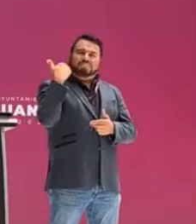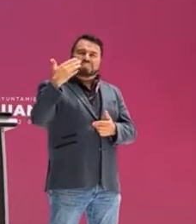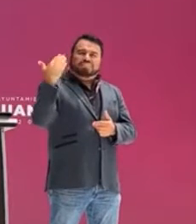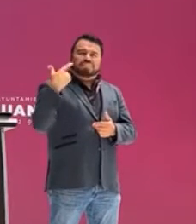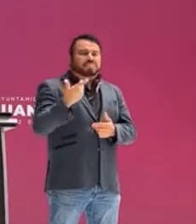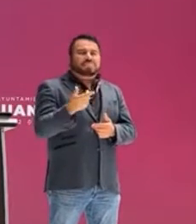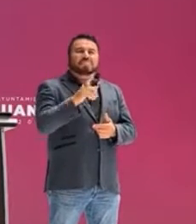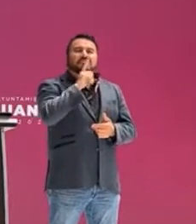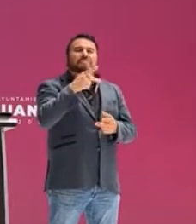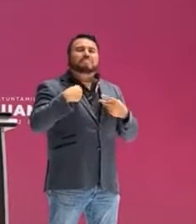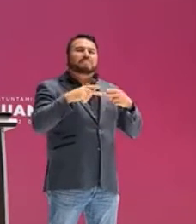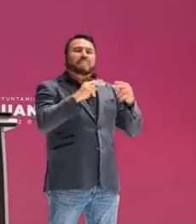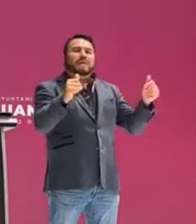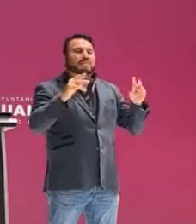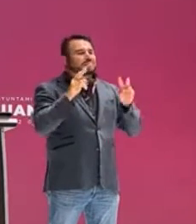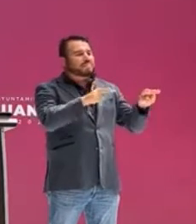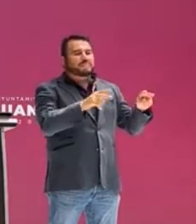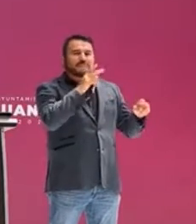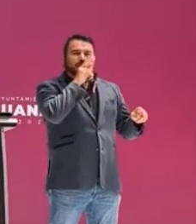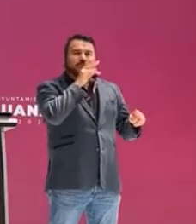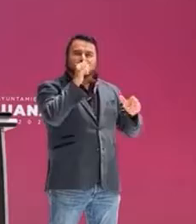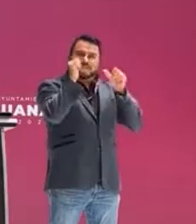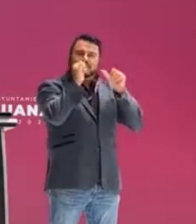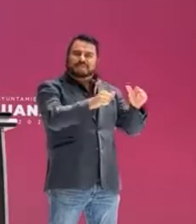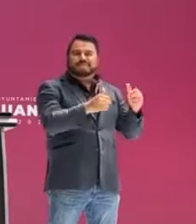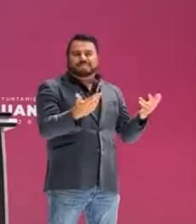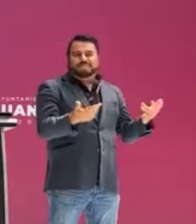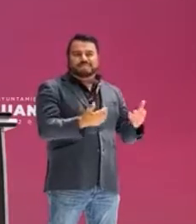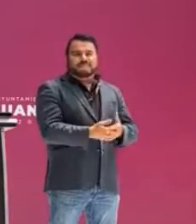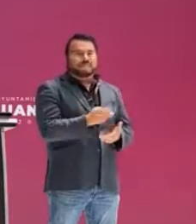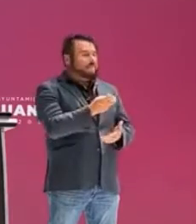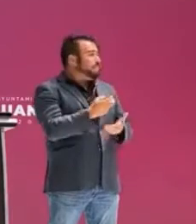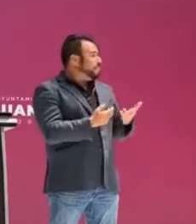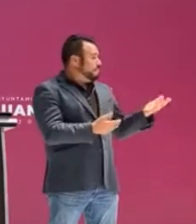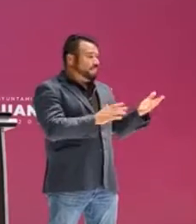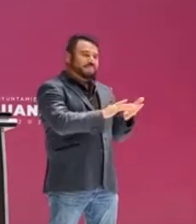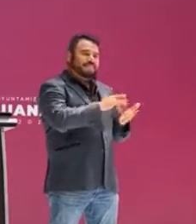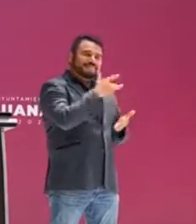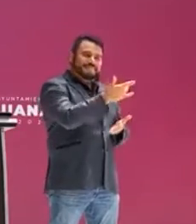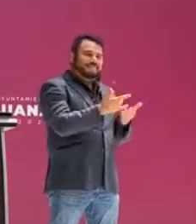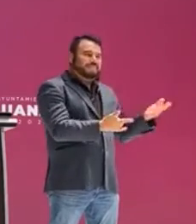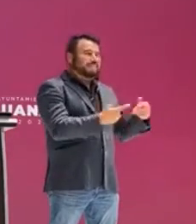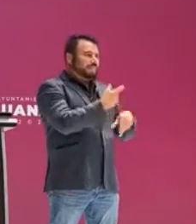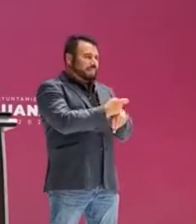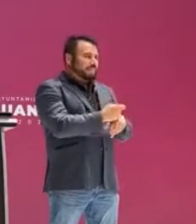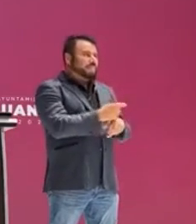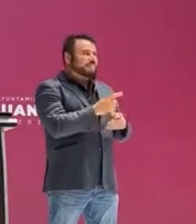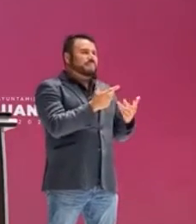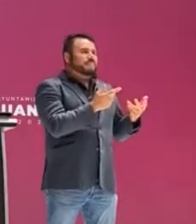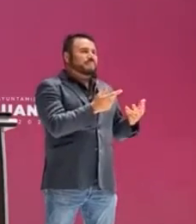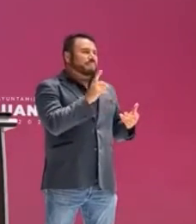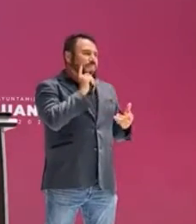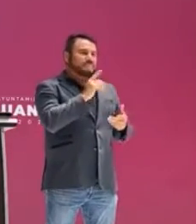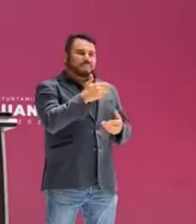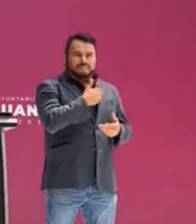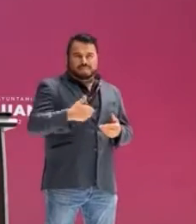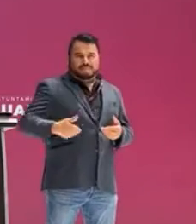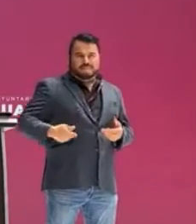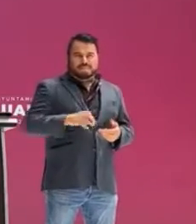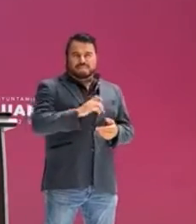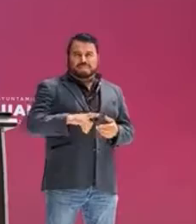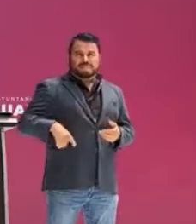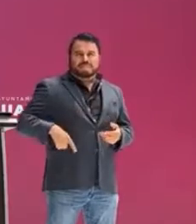manera. Le agradezco infinitamente primero a la presidenta municipal, pero también a nuestro